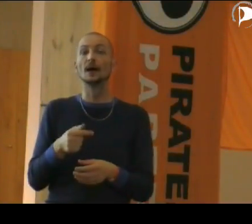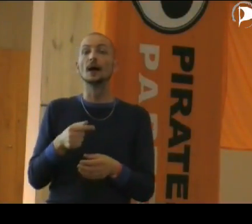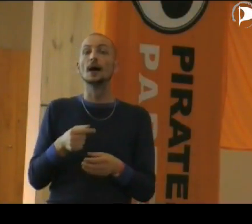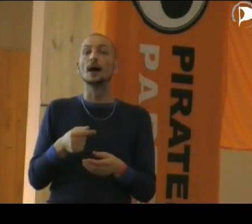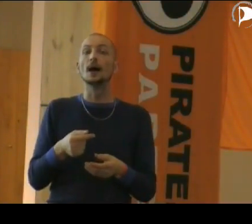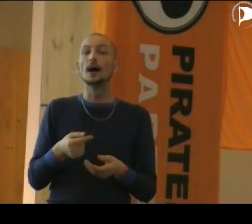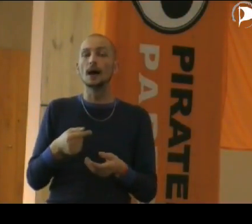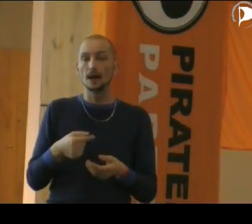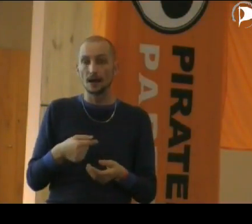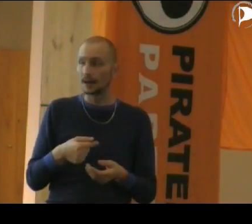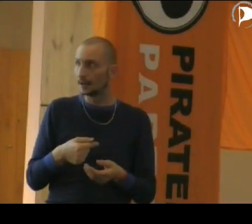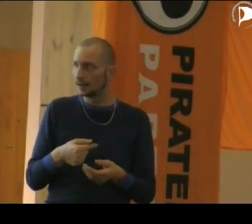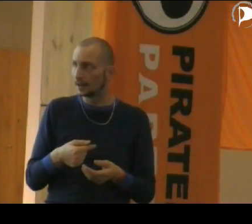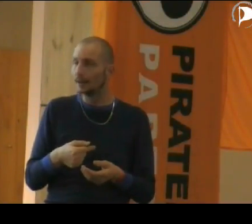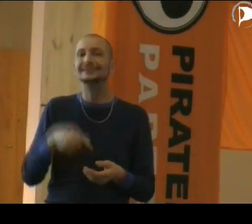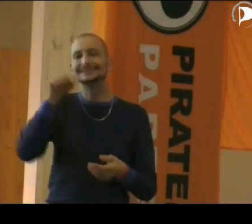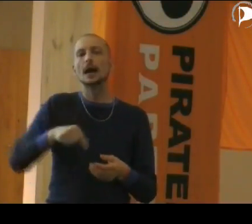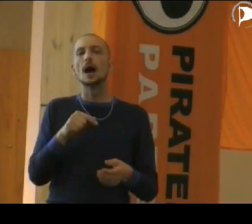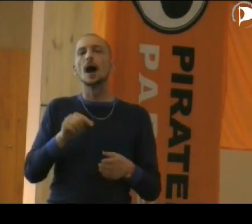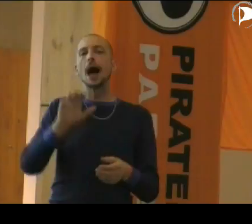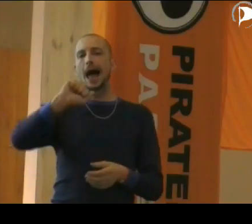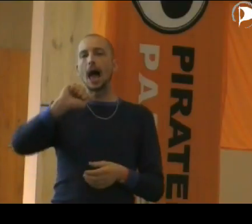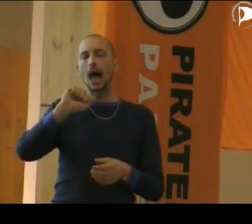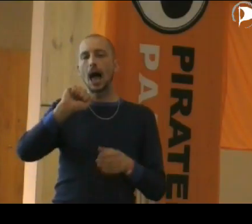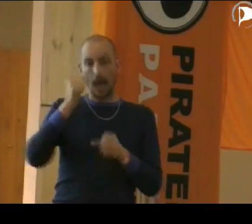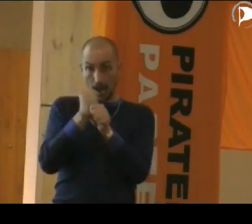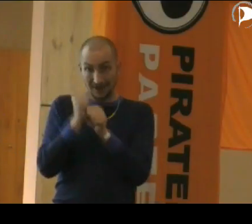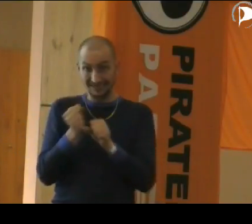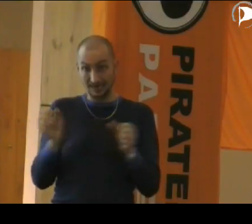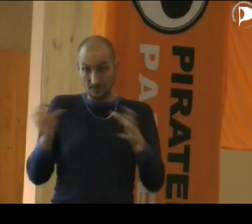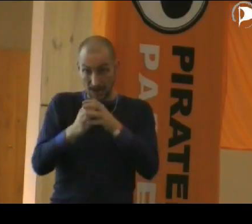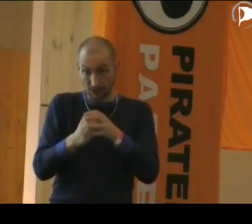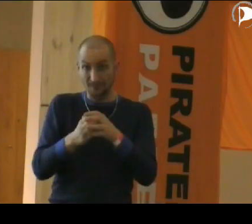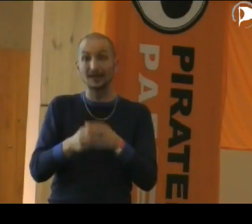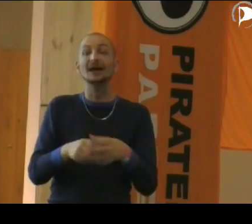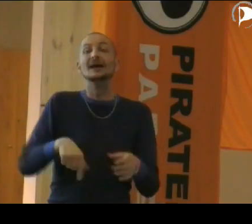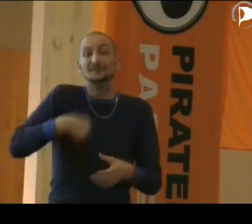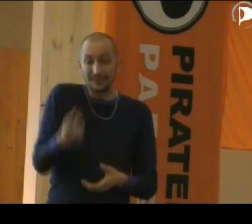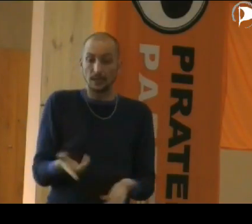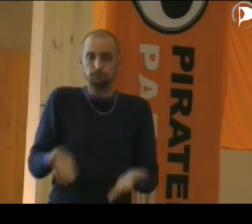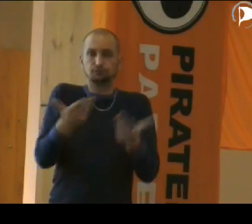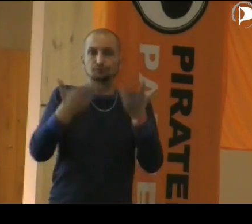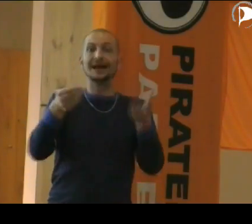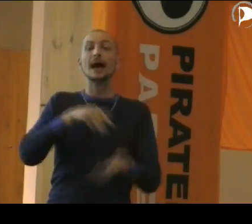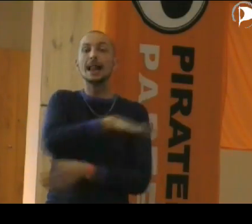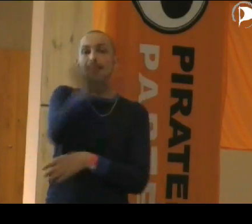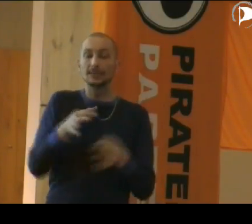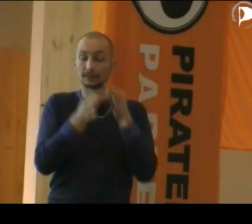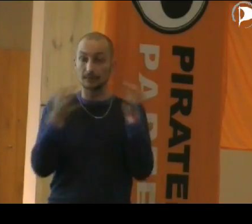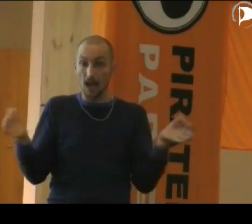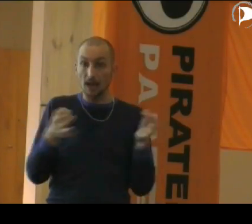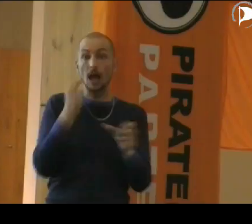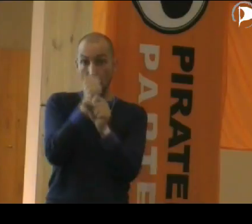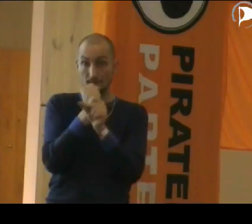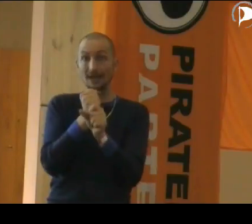das wäre handarbeit wieder gewinnen weil seit der landtagswahl wo wir wirklich alle sehr gute arbeit geleistet haben ist es